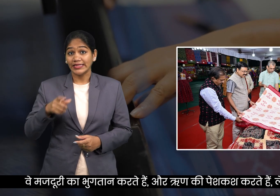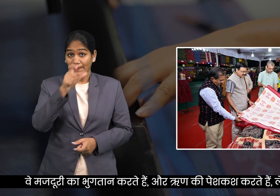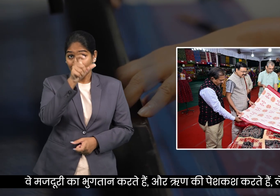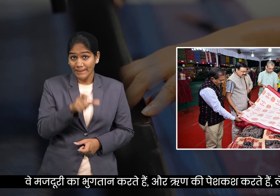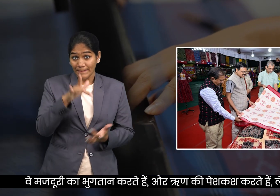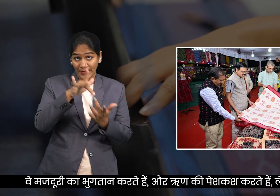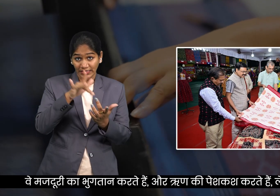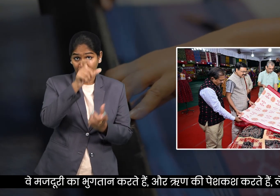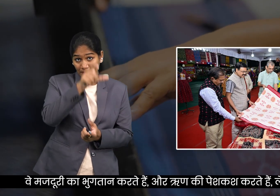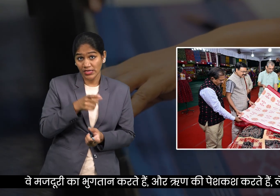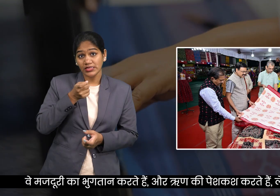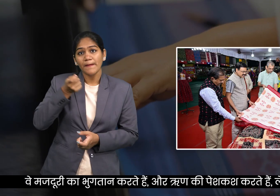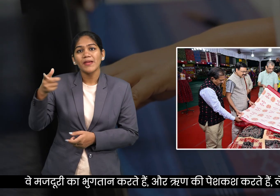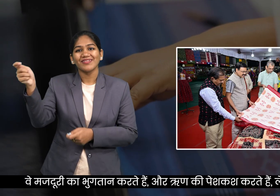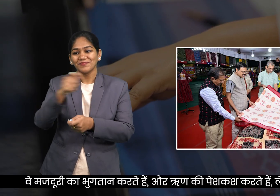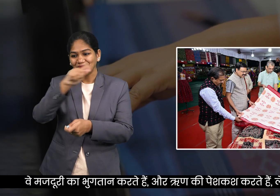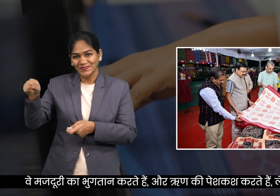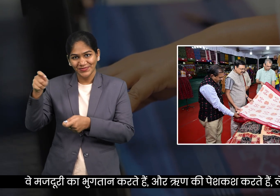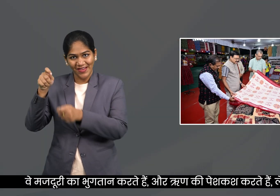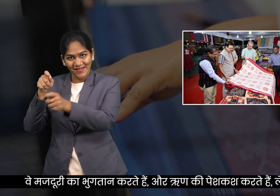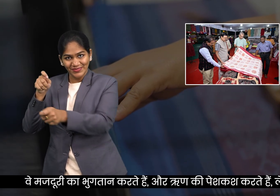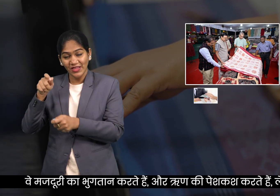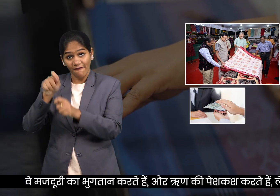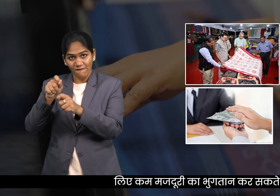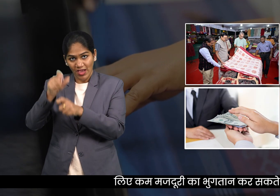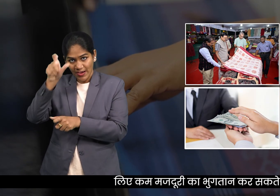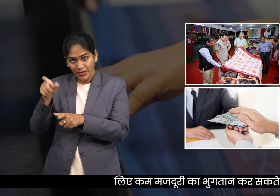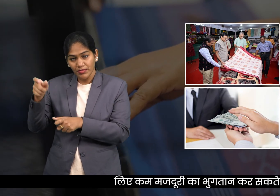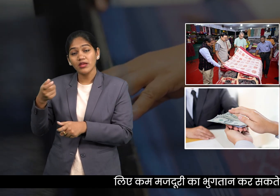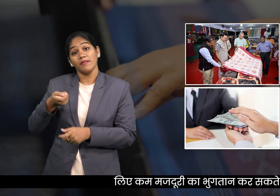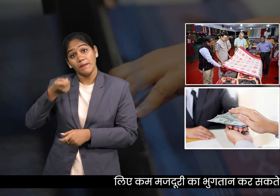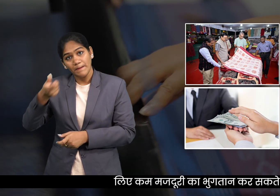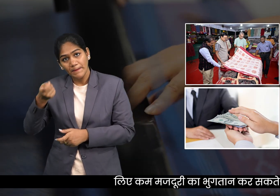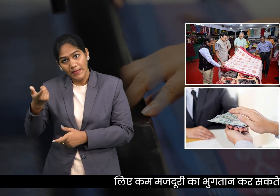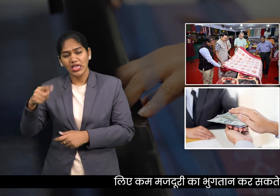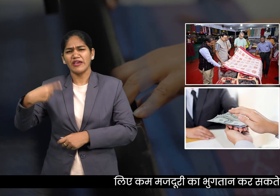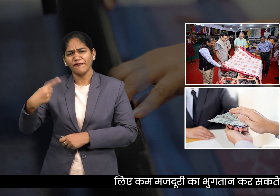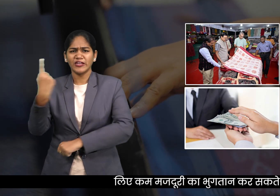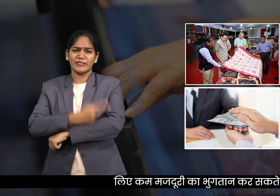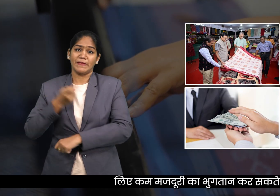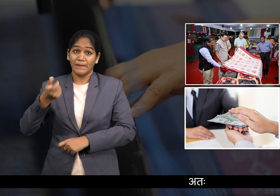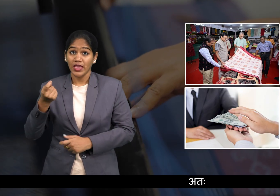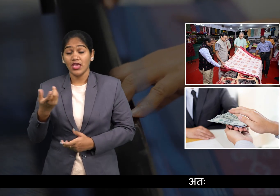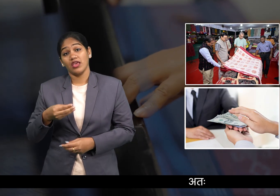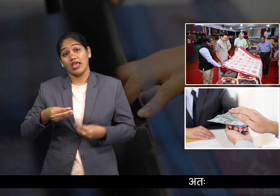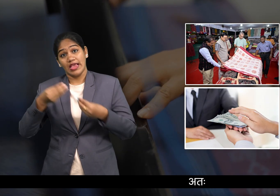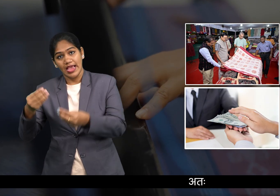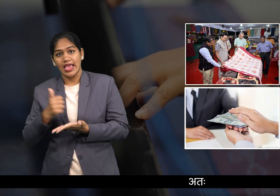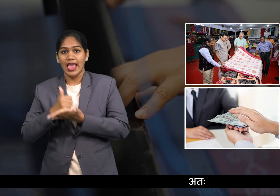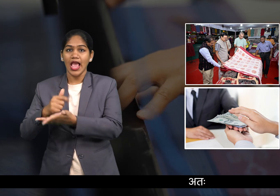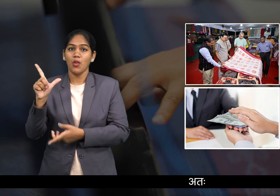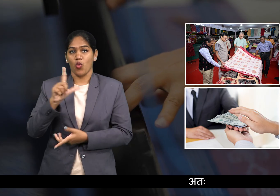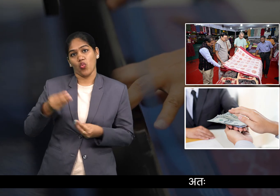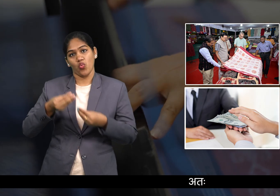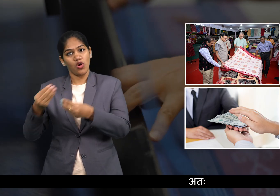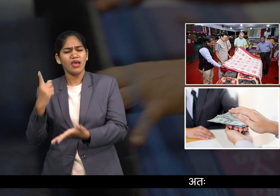और ऋण की पेशकश करते हैं, लेकिन अधिक लाभ के लिए मजदूरी का भुगतान करते हैं। अतः